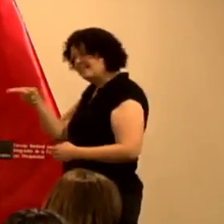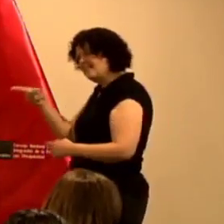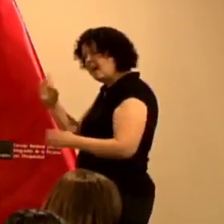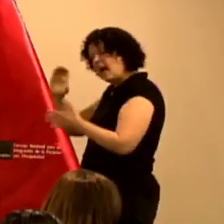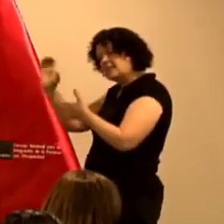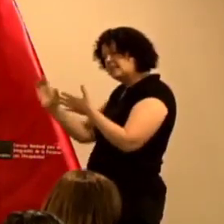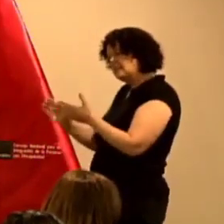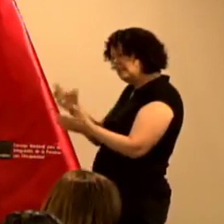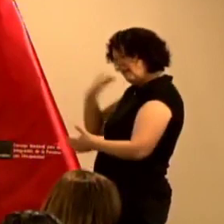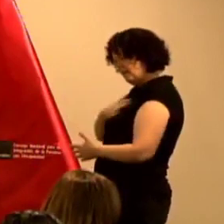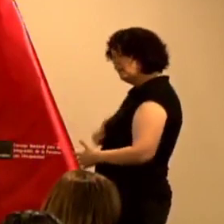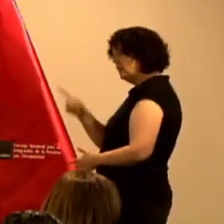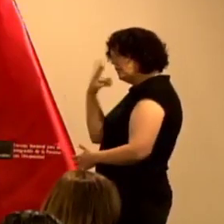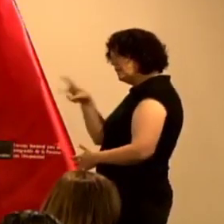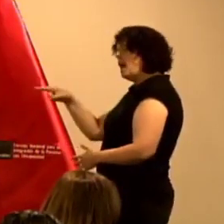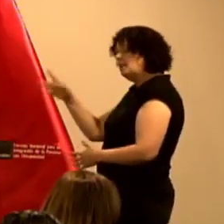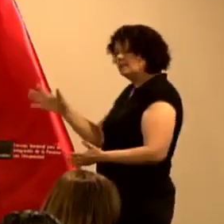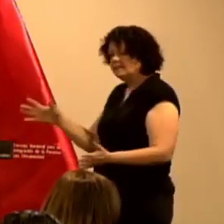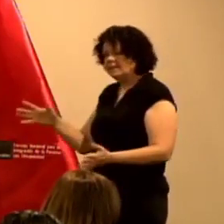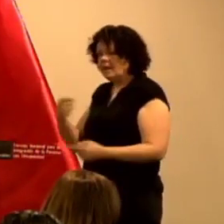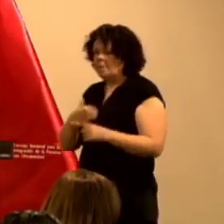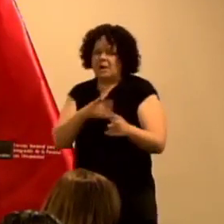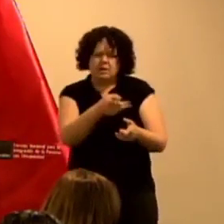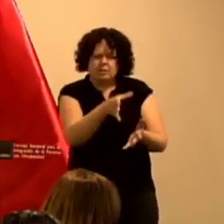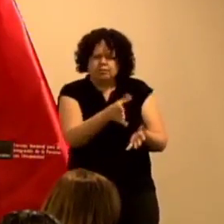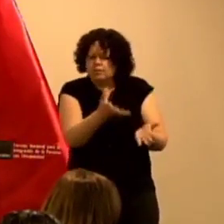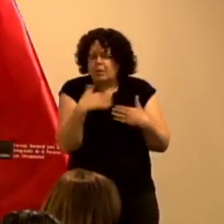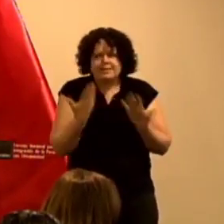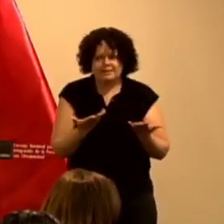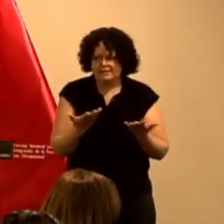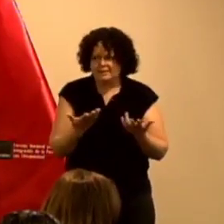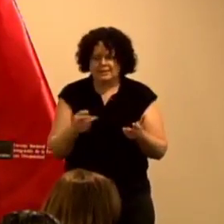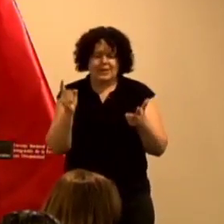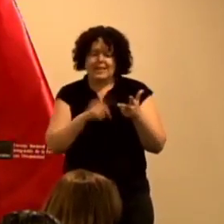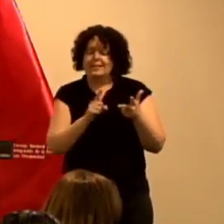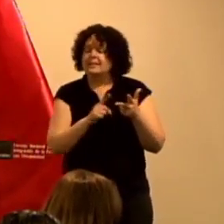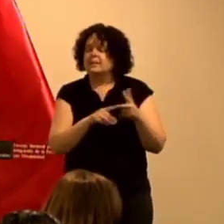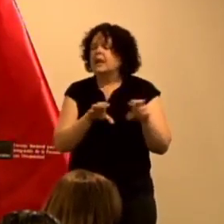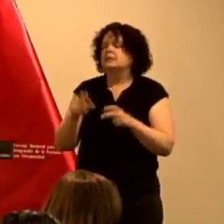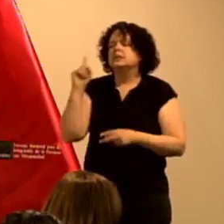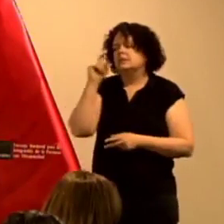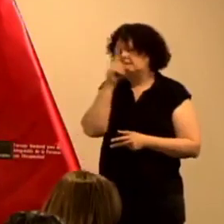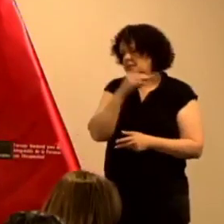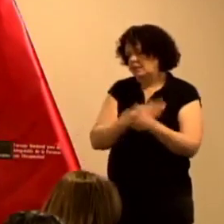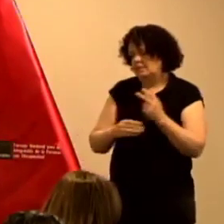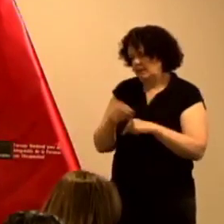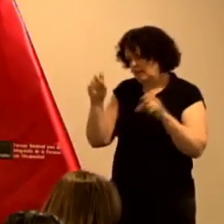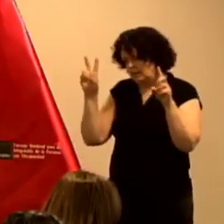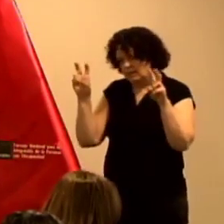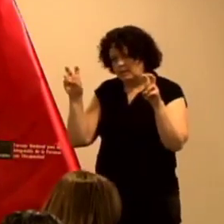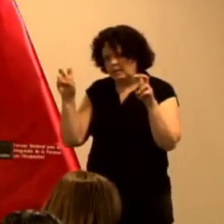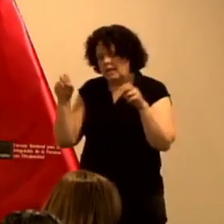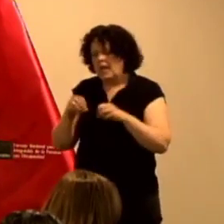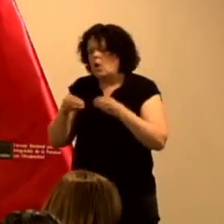poco visible también. El tercer componente de que dificulta y complica el tema de la discapacidad es